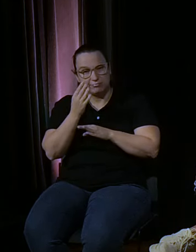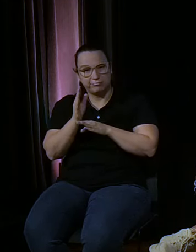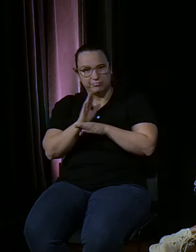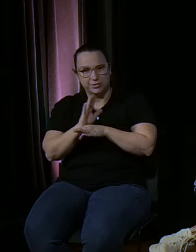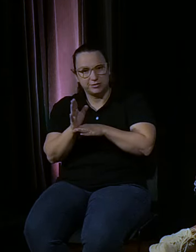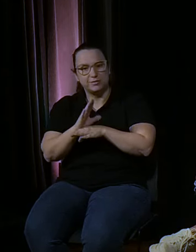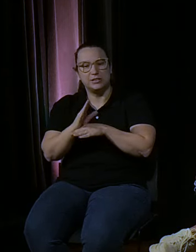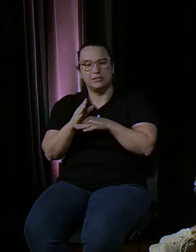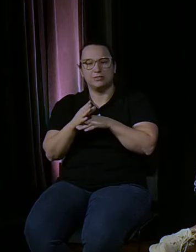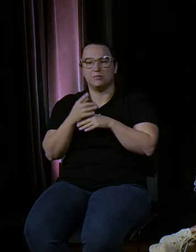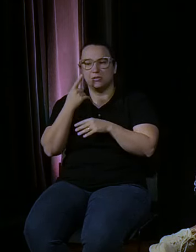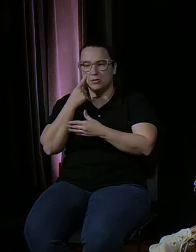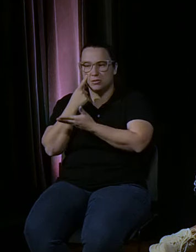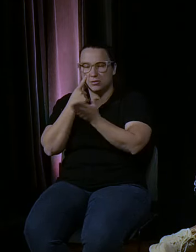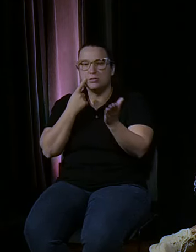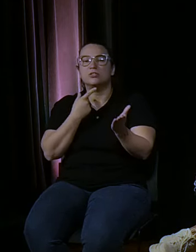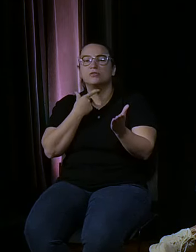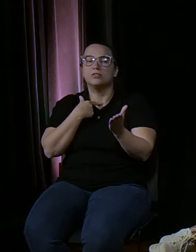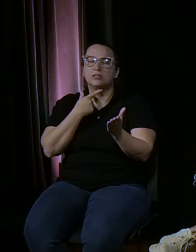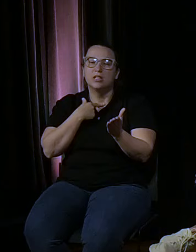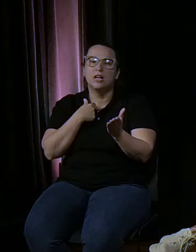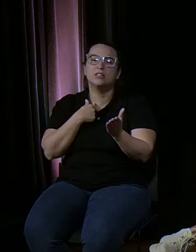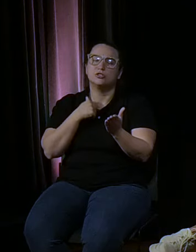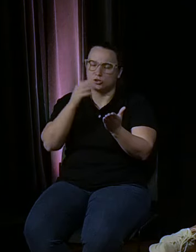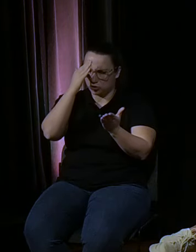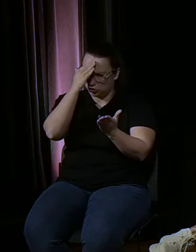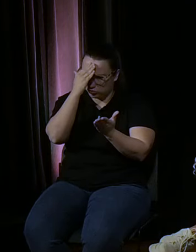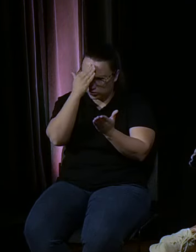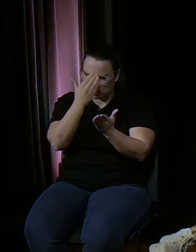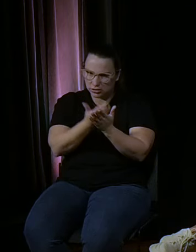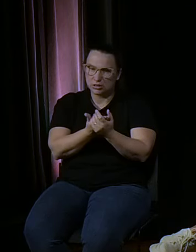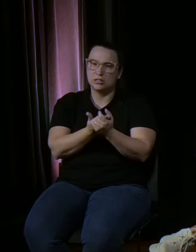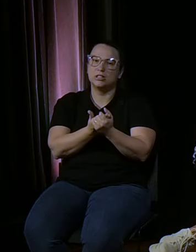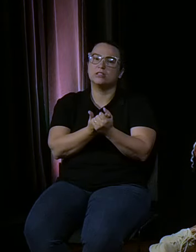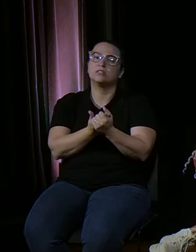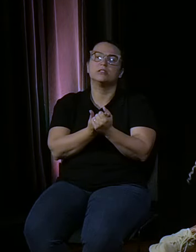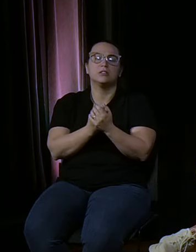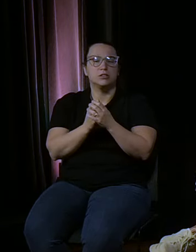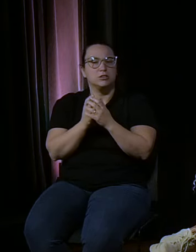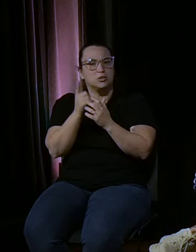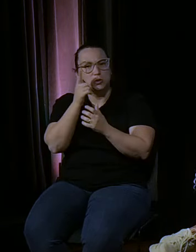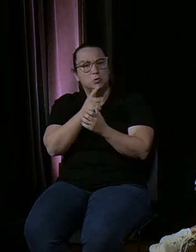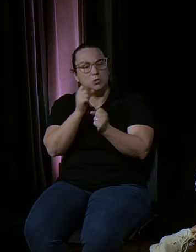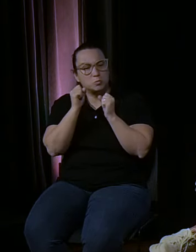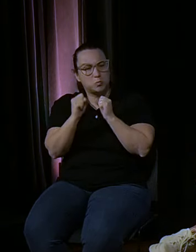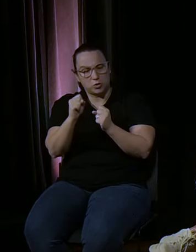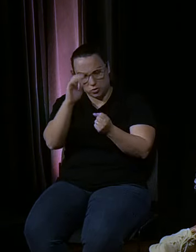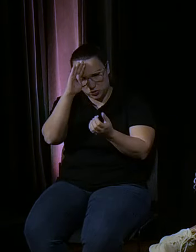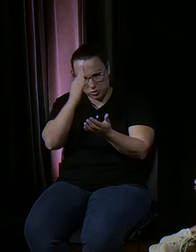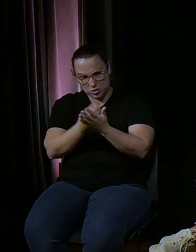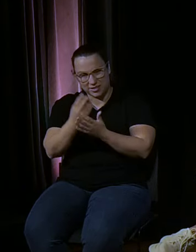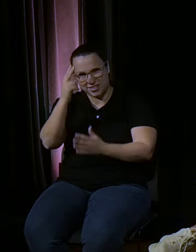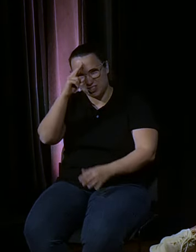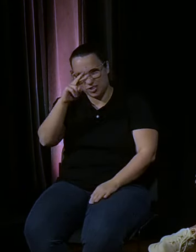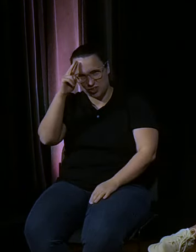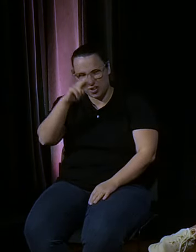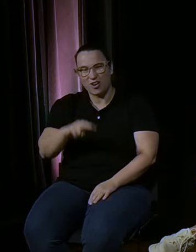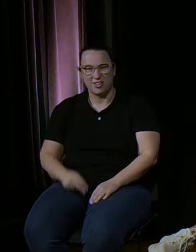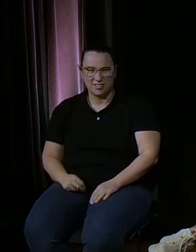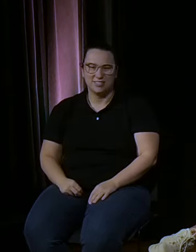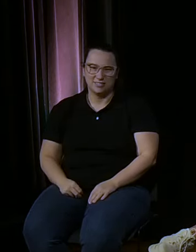por esse desejo, né? Essa vontade de acreditar, essa vontade não, essa aposta de acreditar na história como